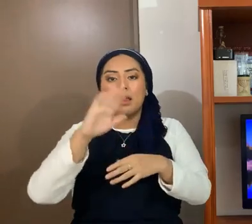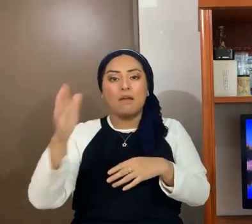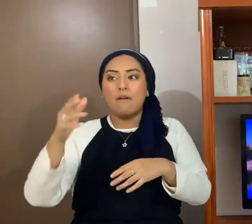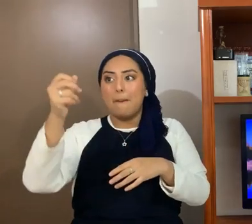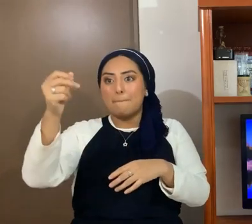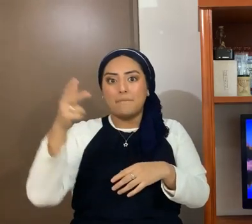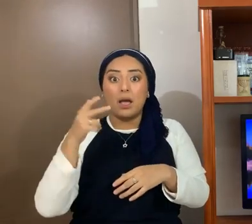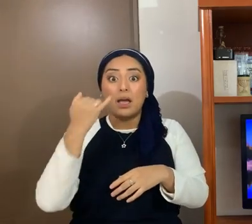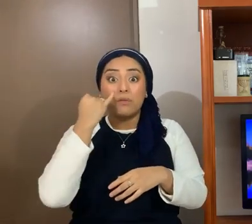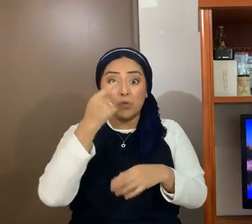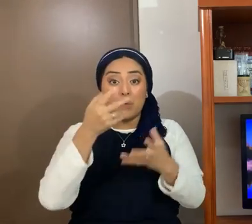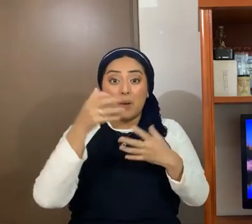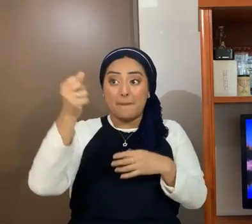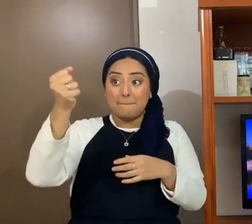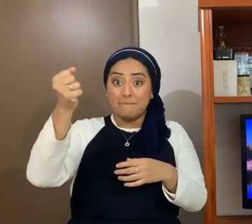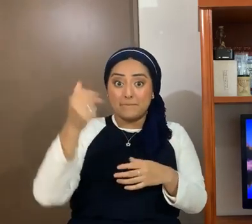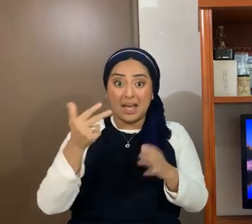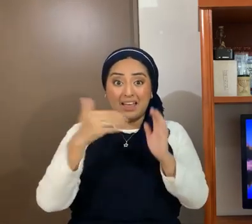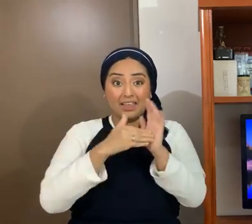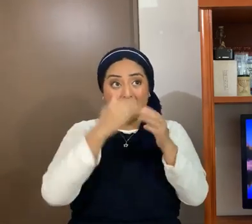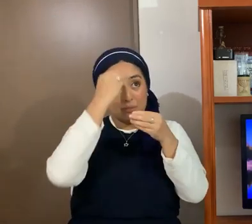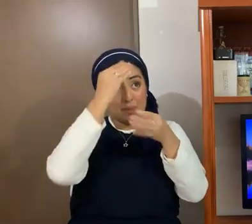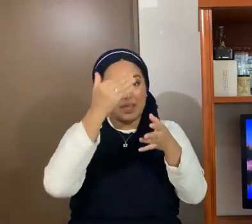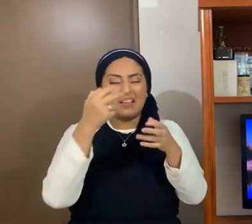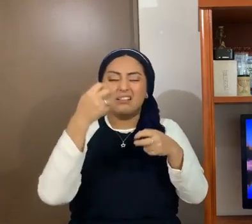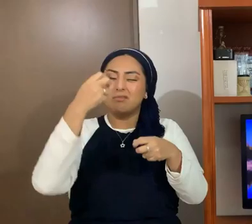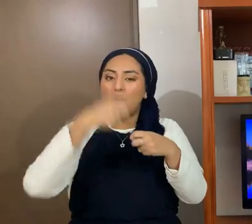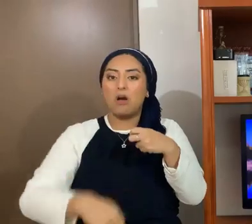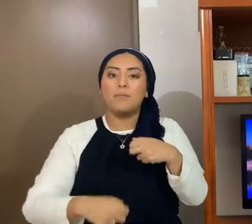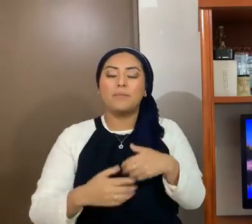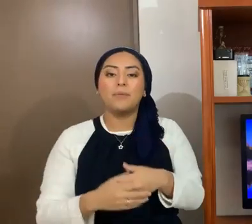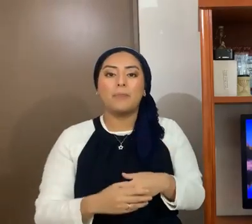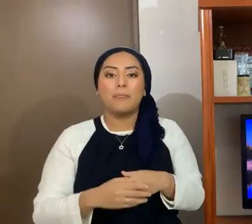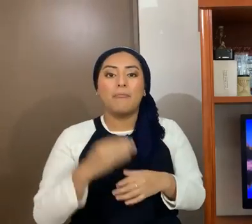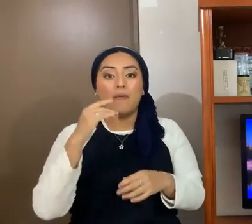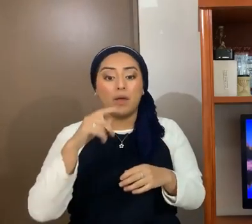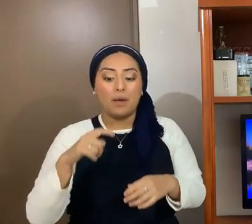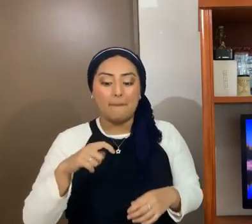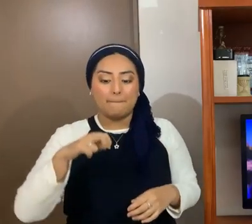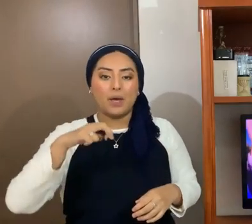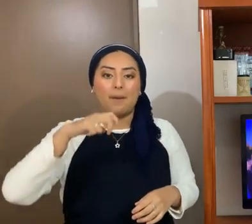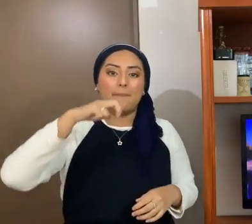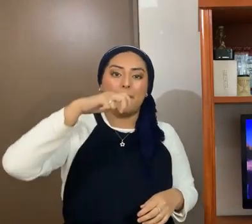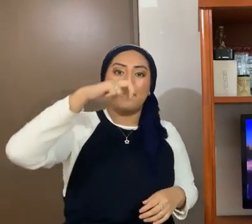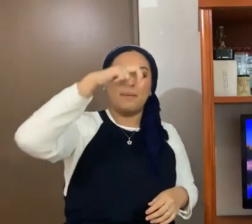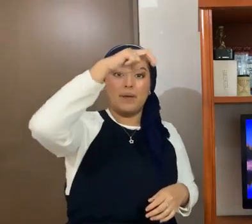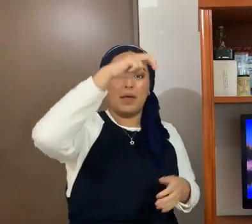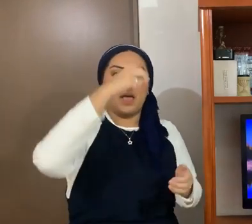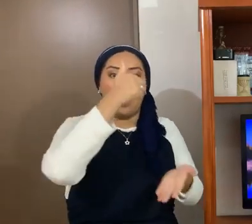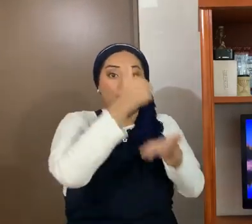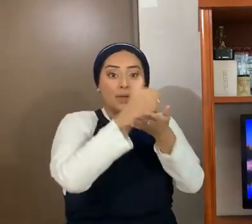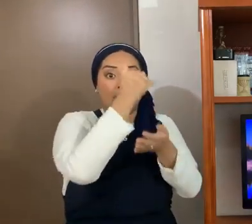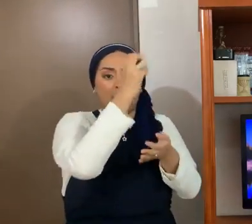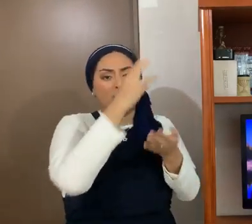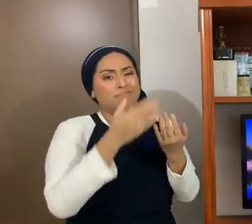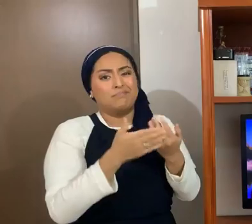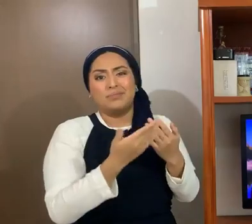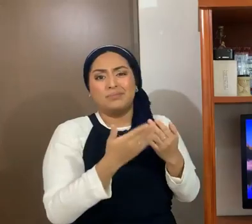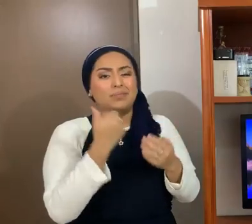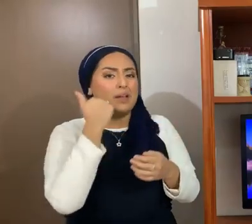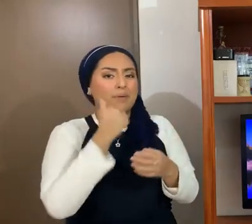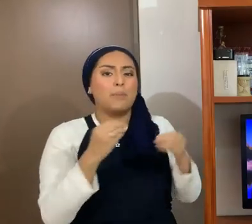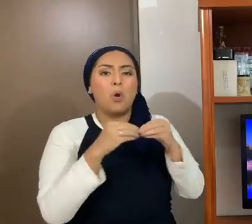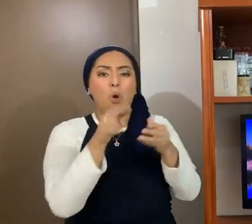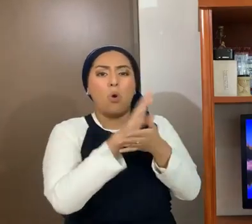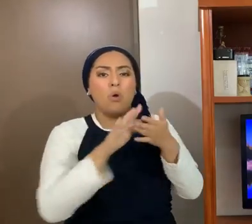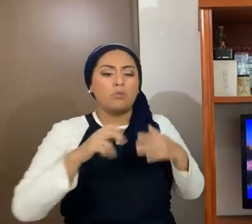te va a costar muchísimo trabajo poder regresar. Cada escalón que se sube, con la ayuda de Yahshua, es fácil. Cada día somos más